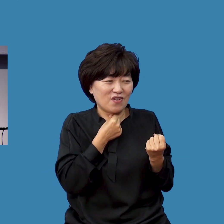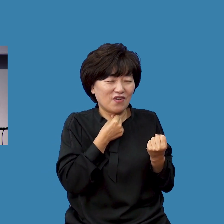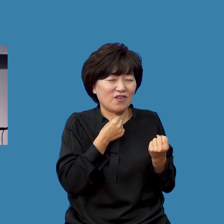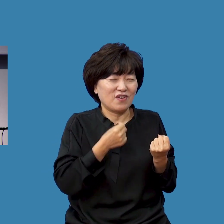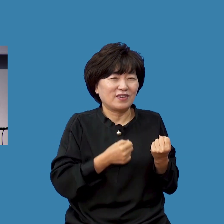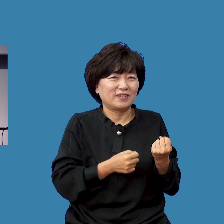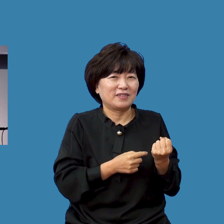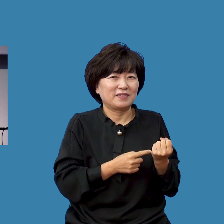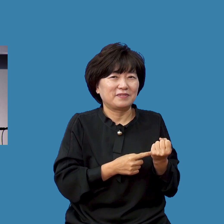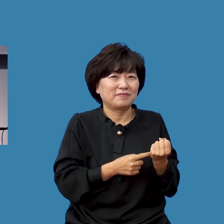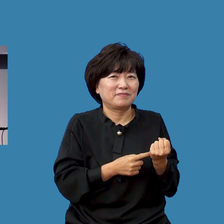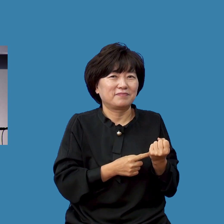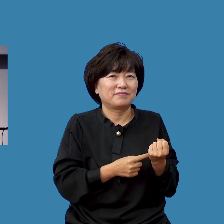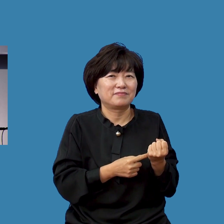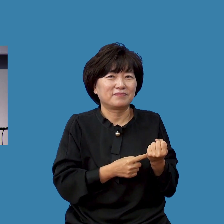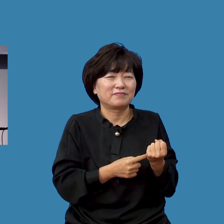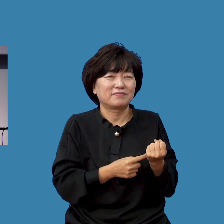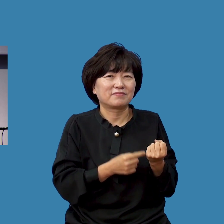거야.